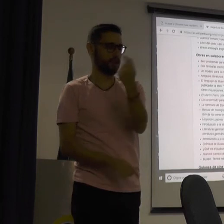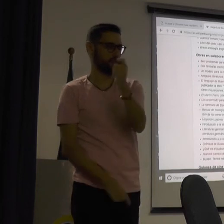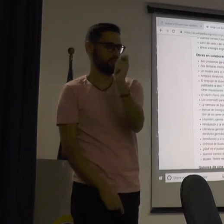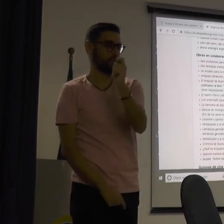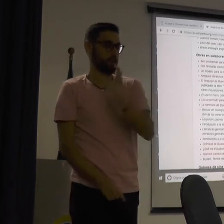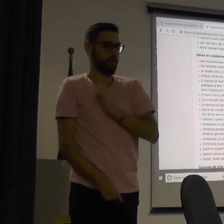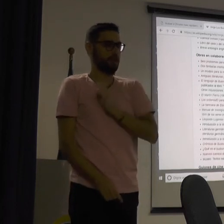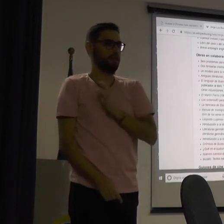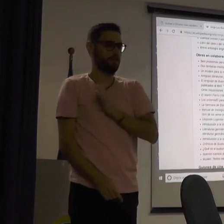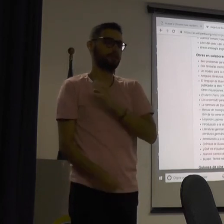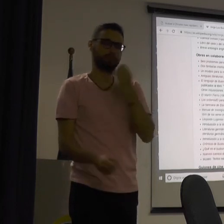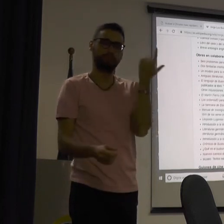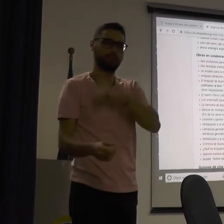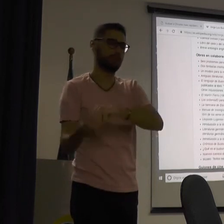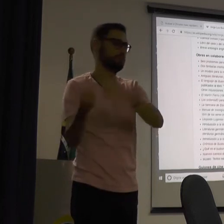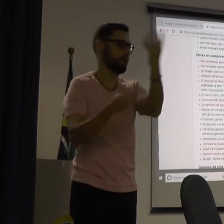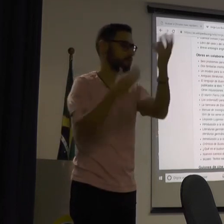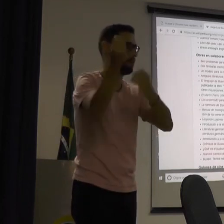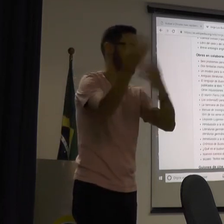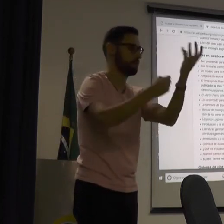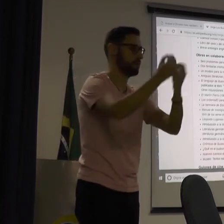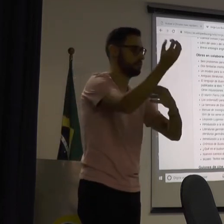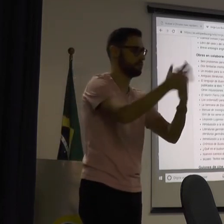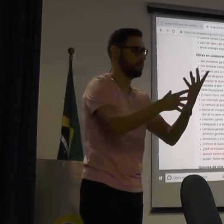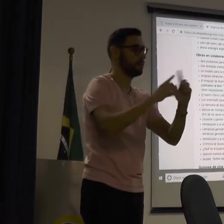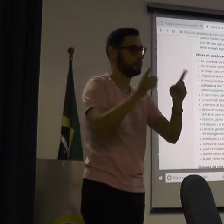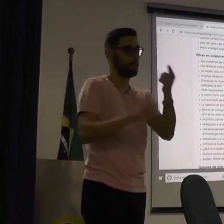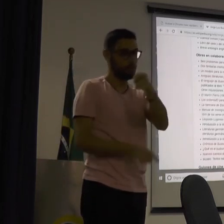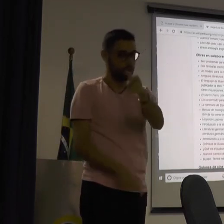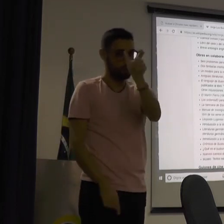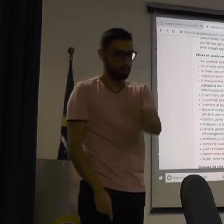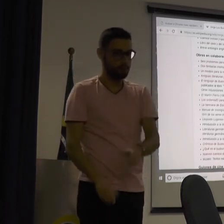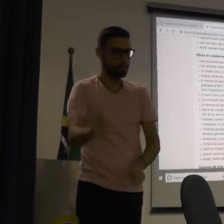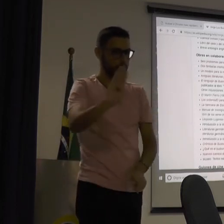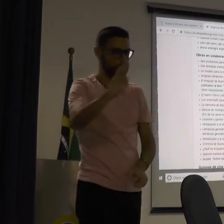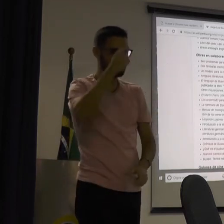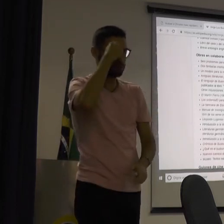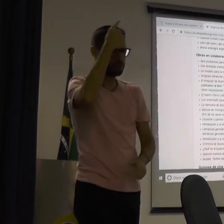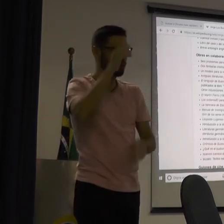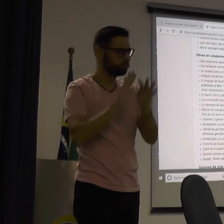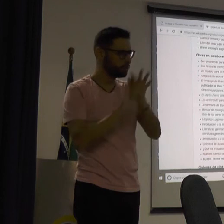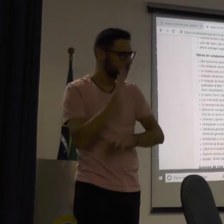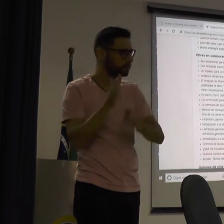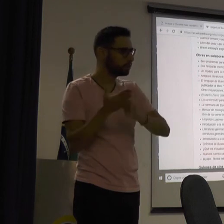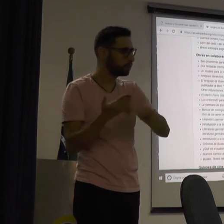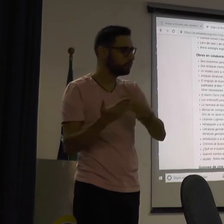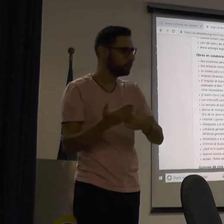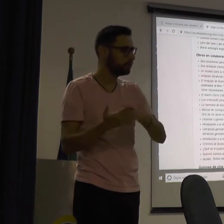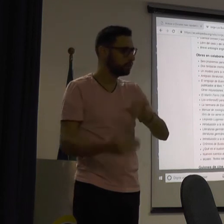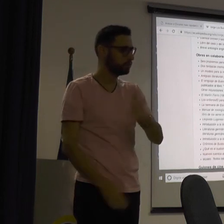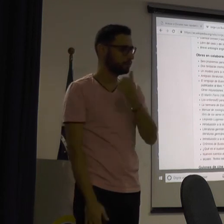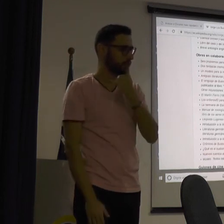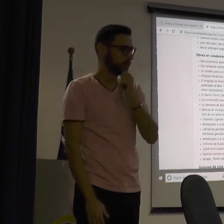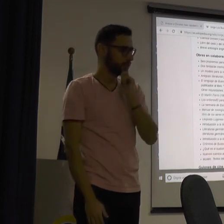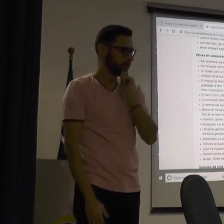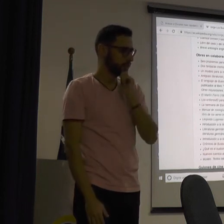tradução, ou o texto traduzido, era uma oportunidade para ele sair da